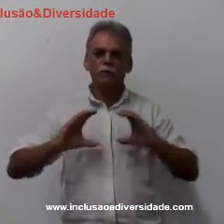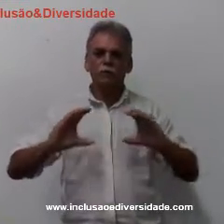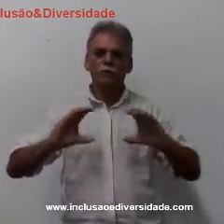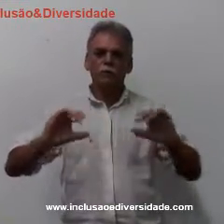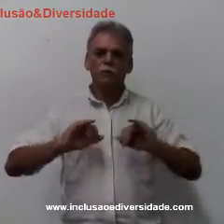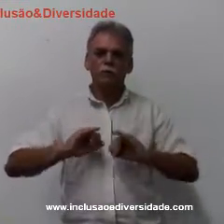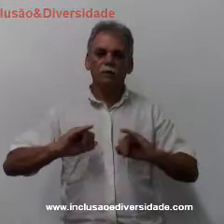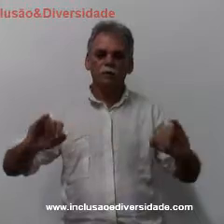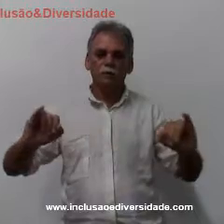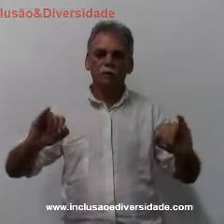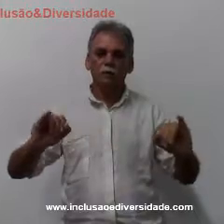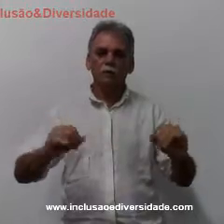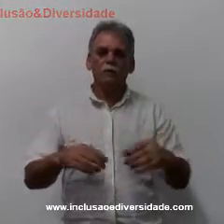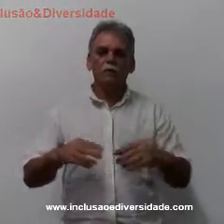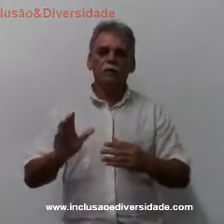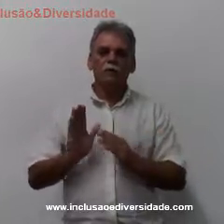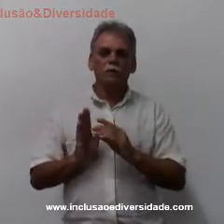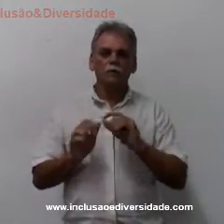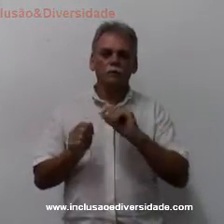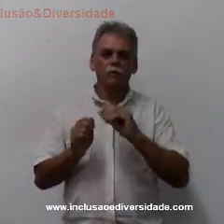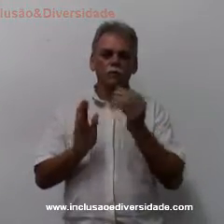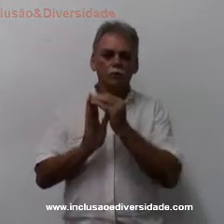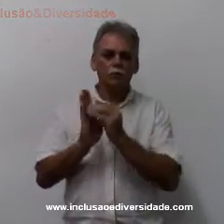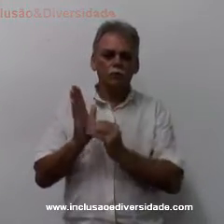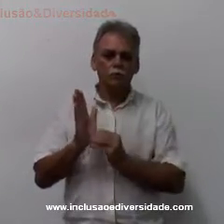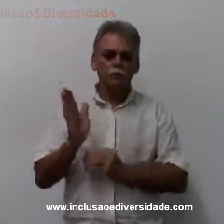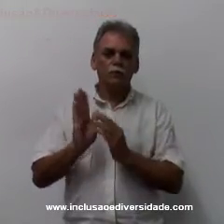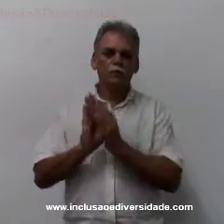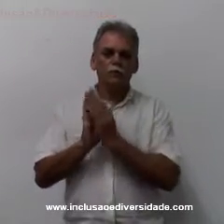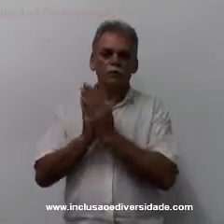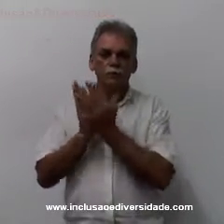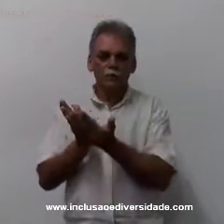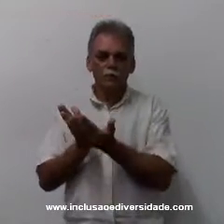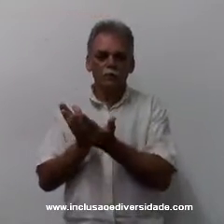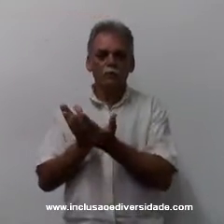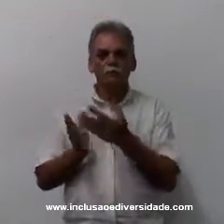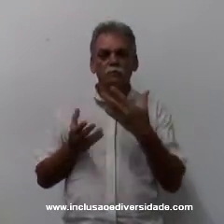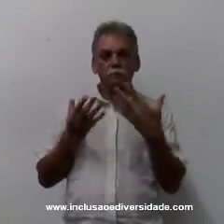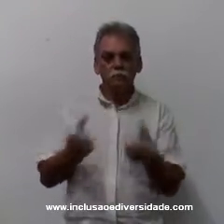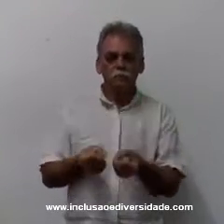que sai do manifesto e o que sai